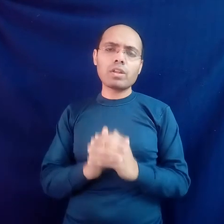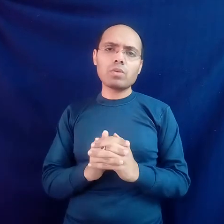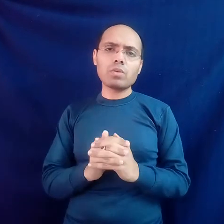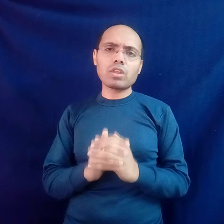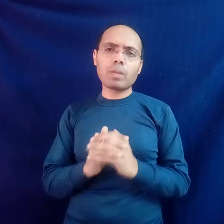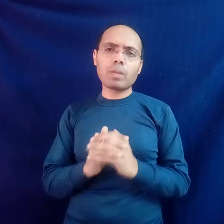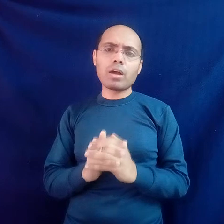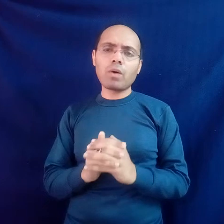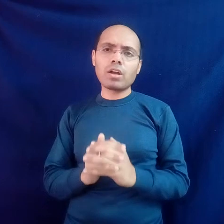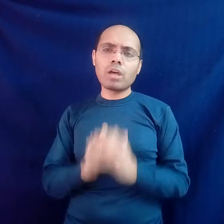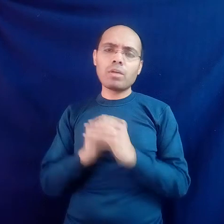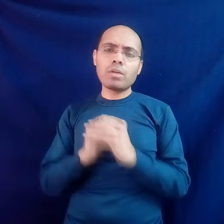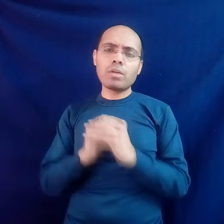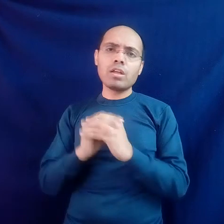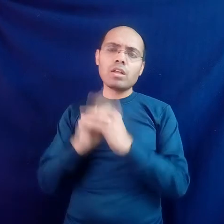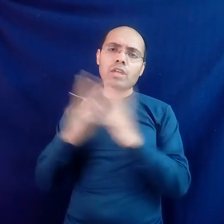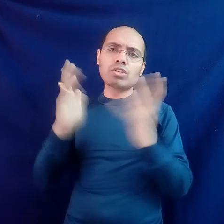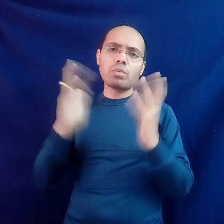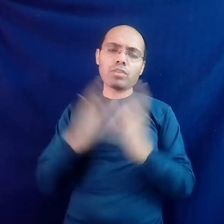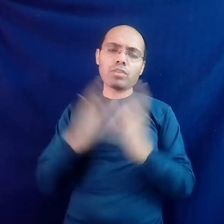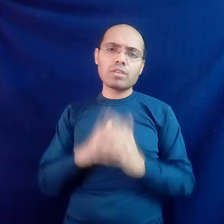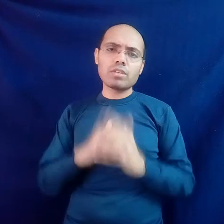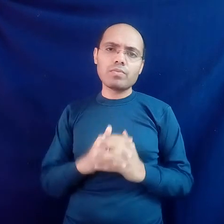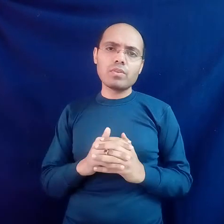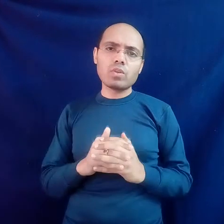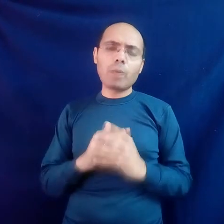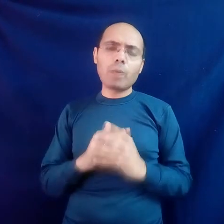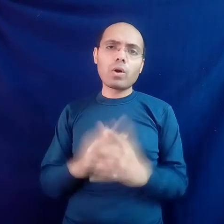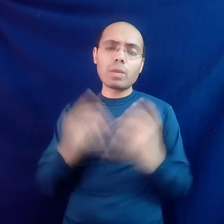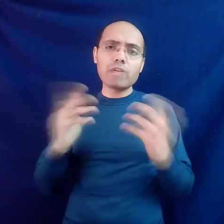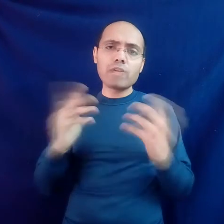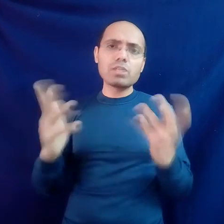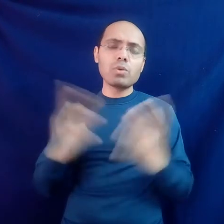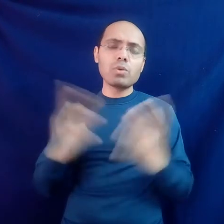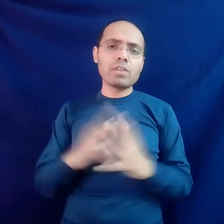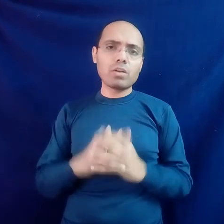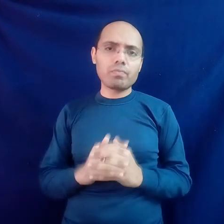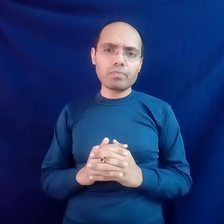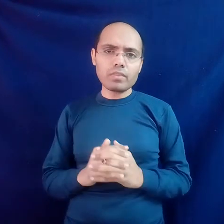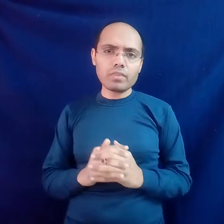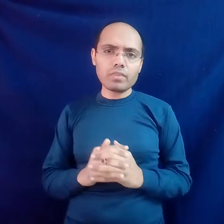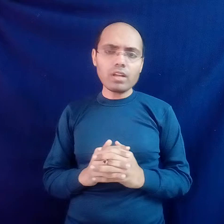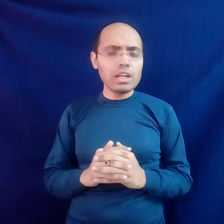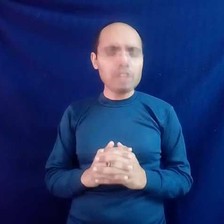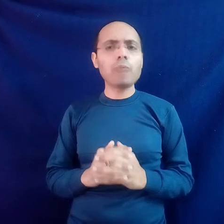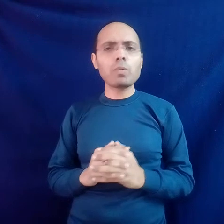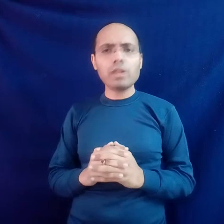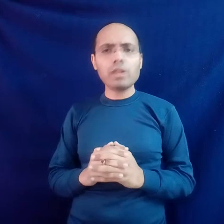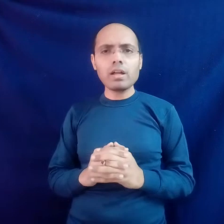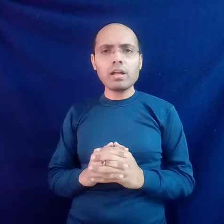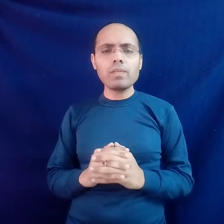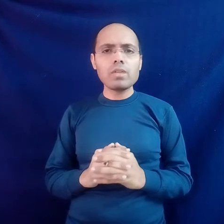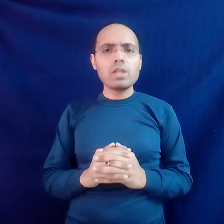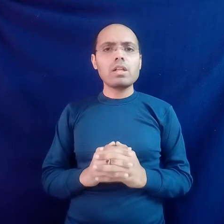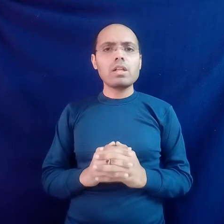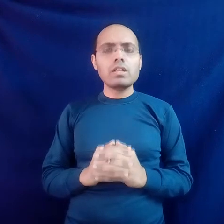हो, जैसे आपके गाँव का नाम है कृष्णपुर, तो आप कहोगे मैं कृष्णपुर में रहता हूँ। लेकिन क्या आपको पता है